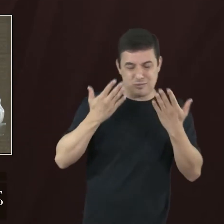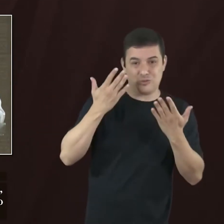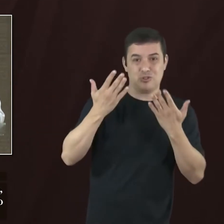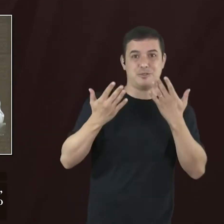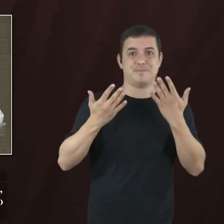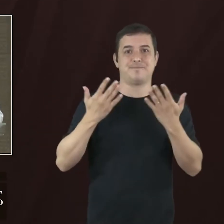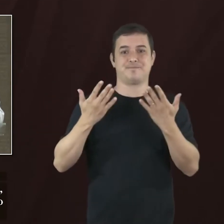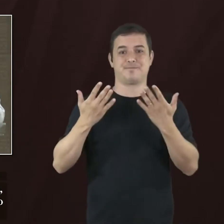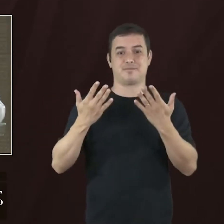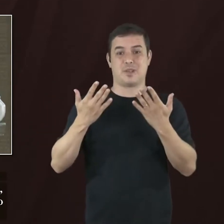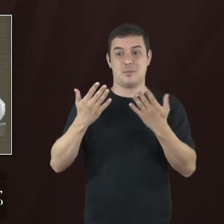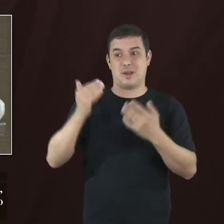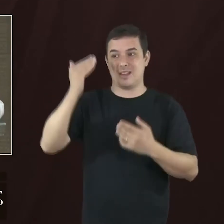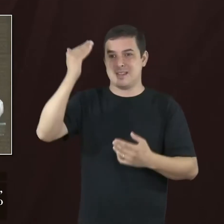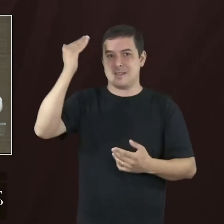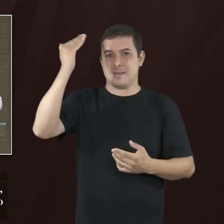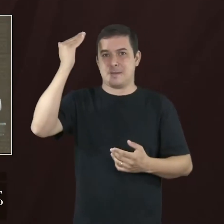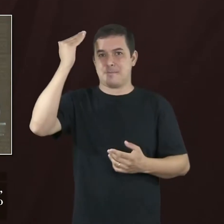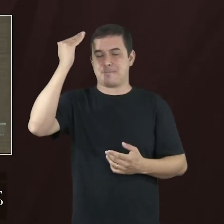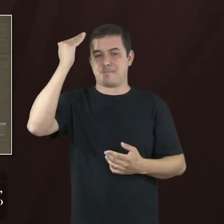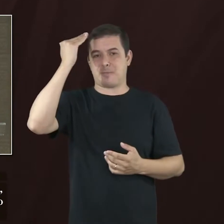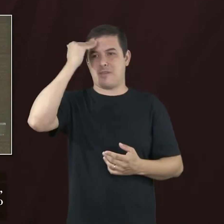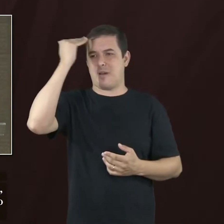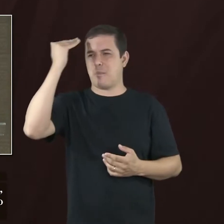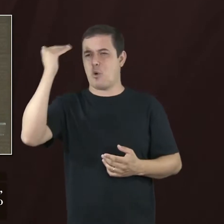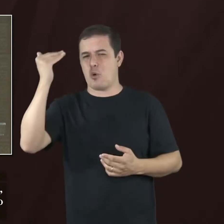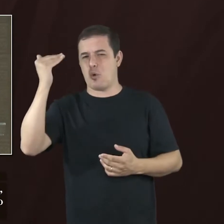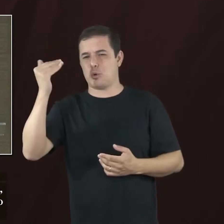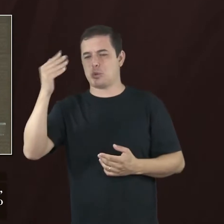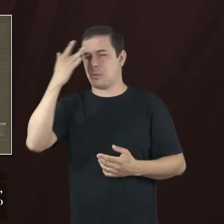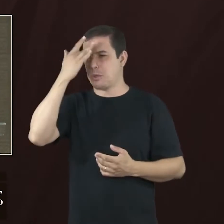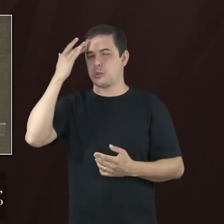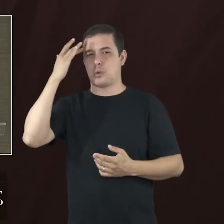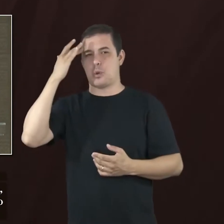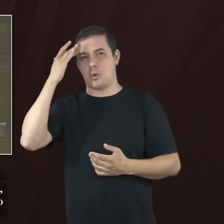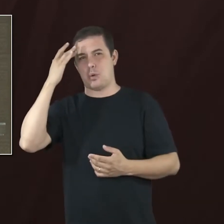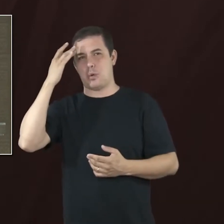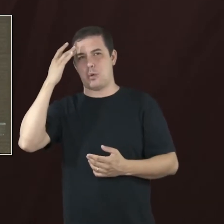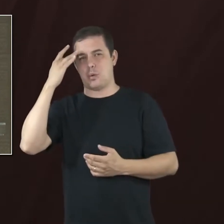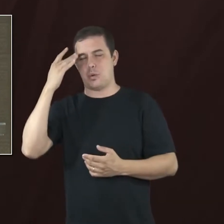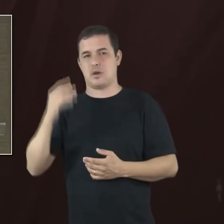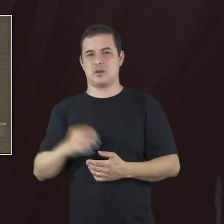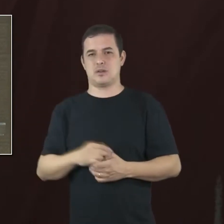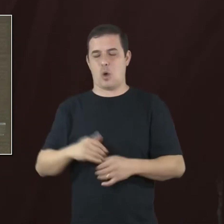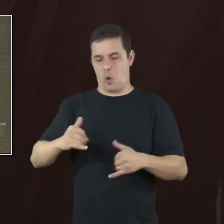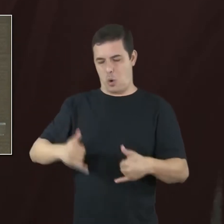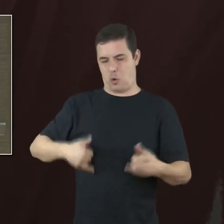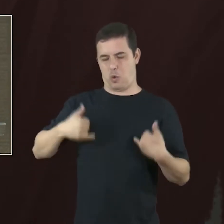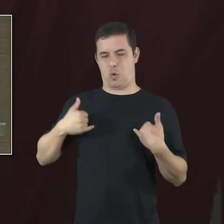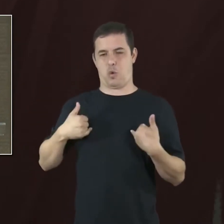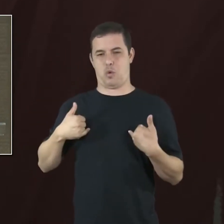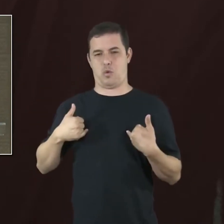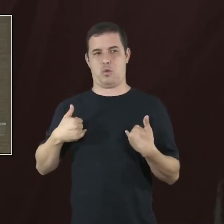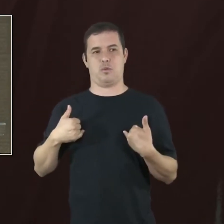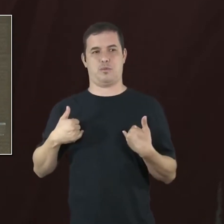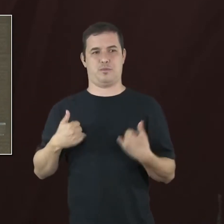para eles, e não para os verdadeiros apóstolos. 2 Coríntios 11,